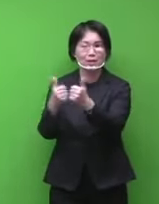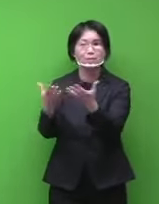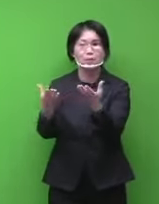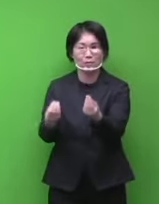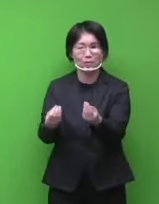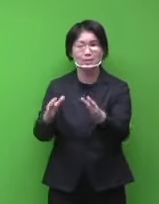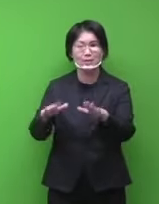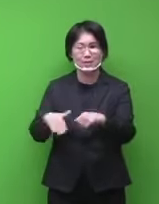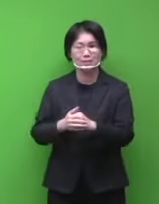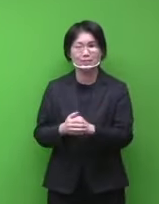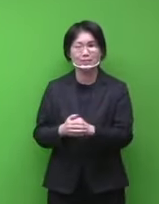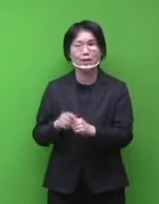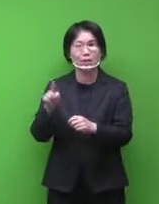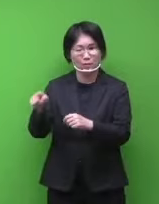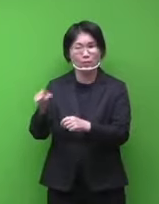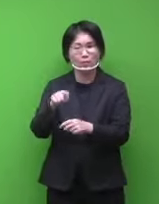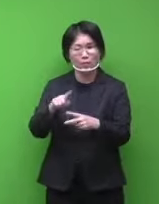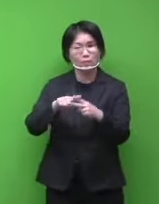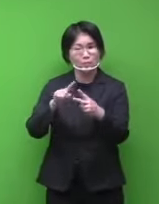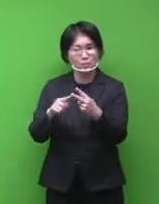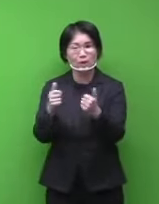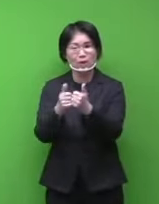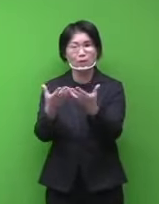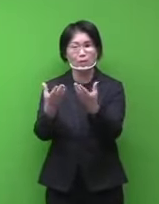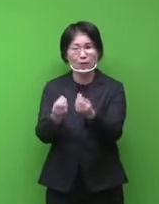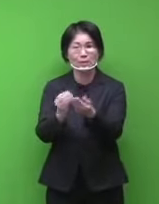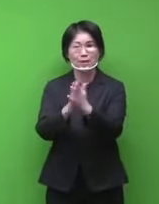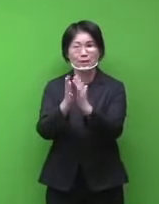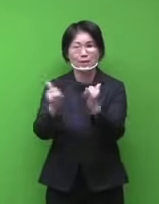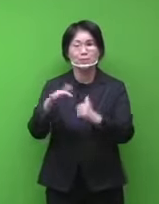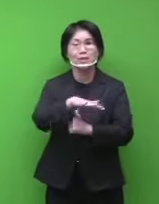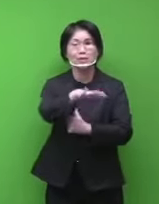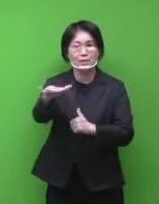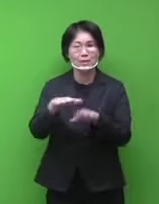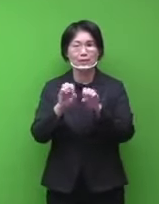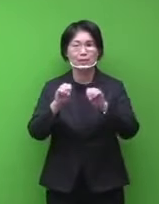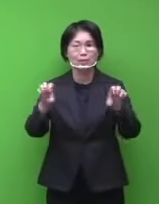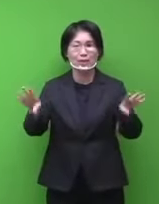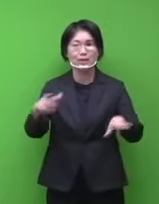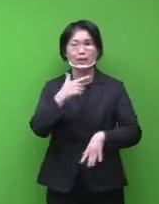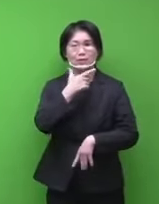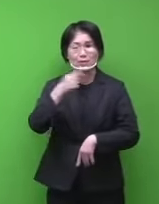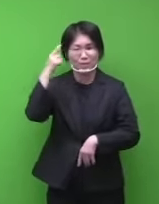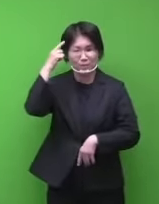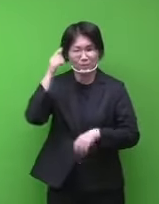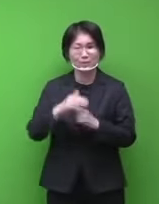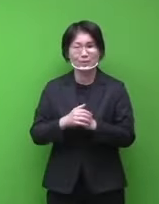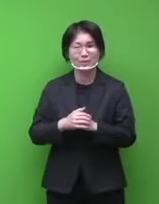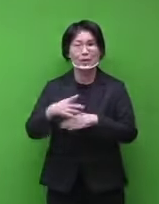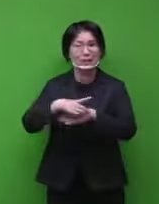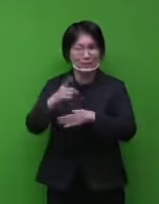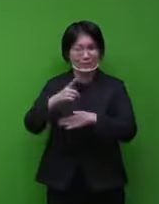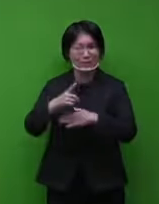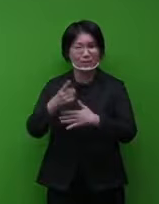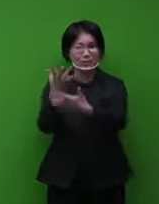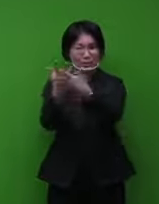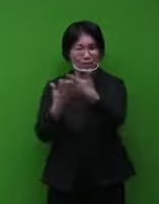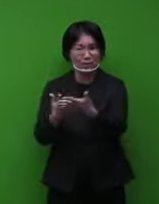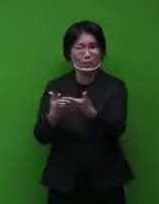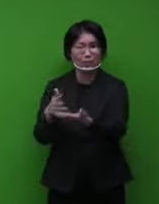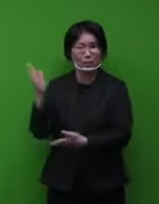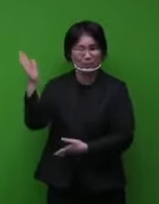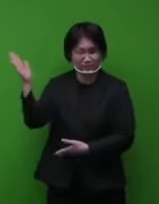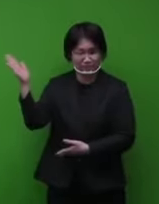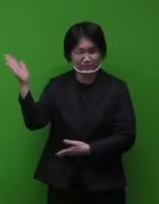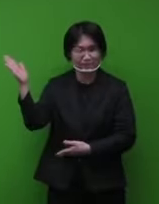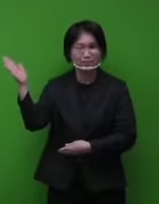ました。両会議を受けて県民の皆さんに呼びかけをしたいと思います。私のグラフ出してください。これ